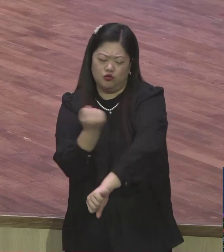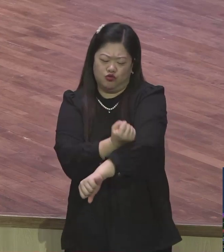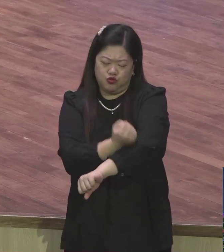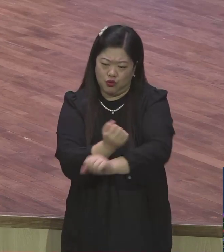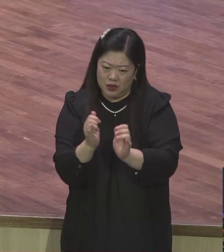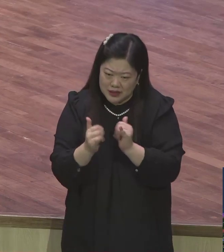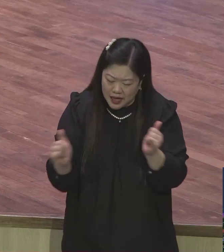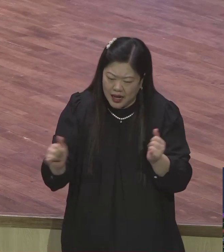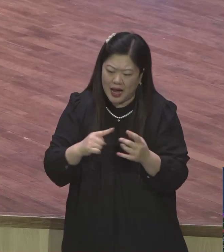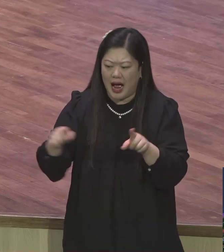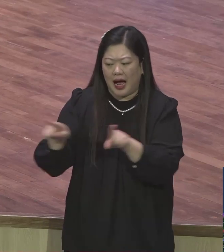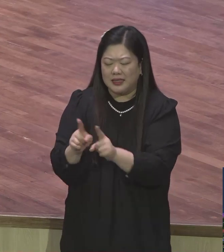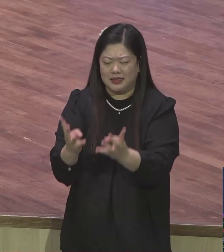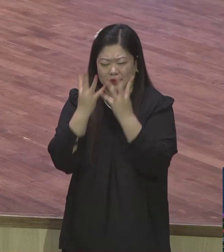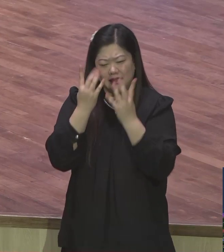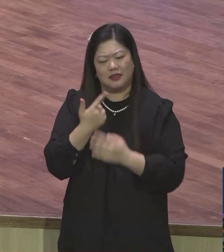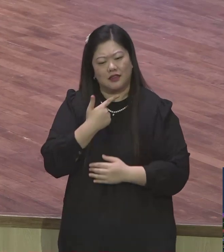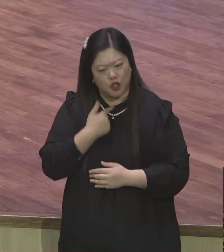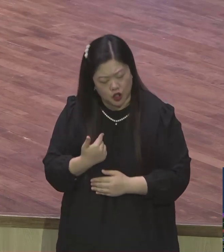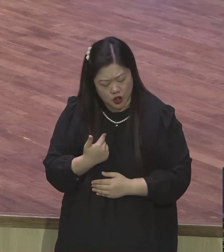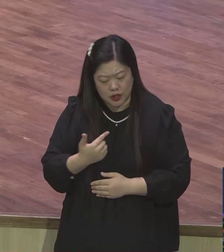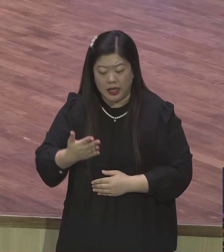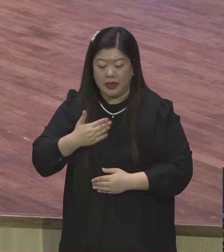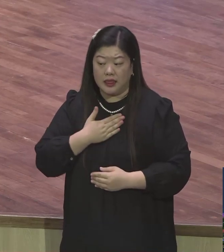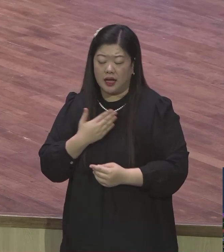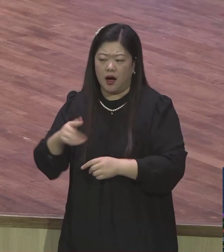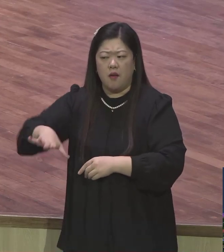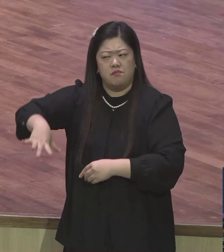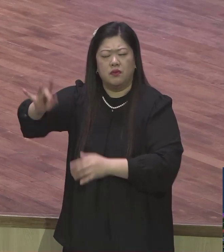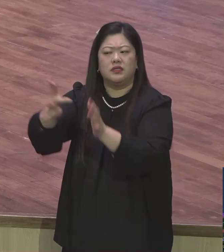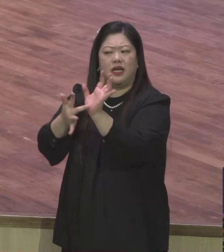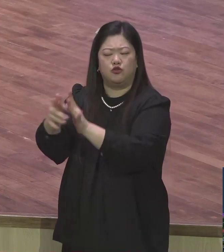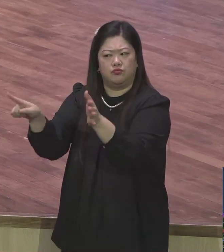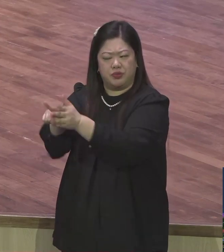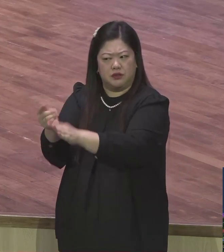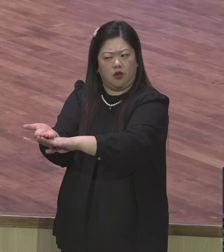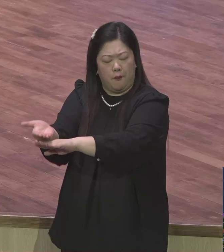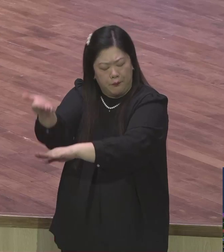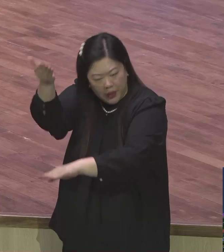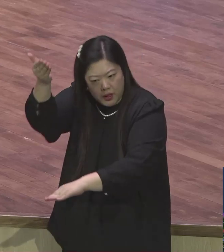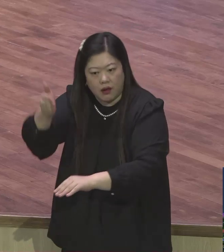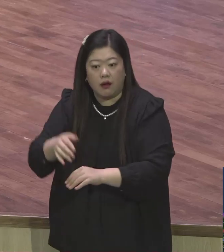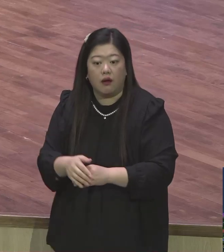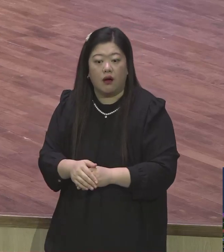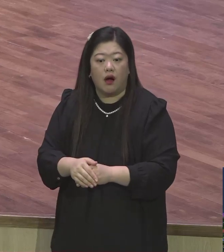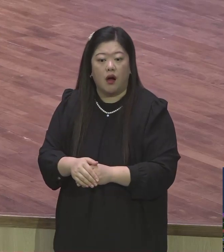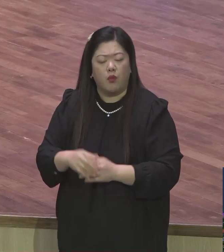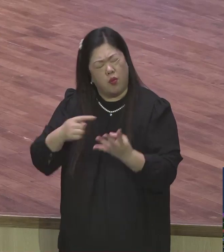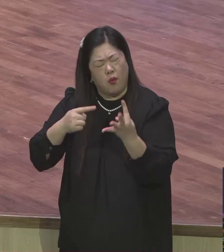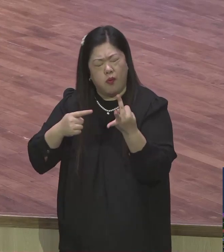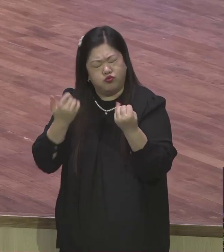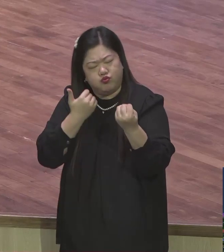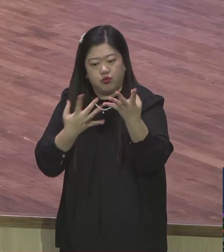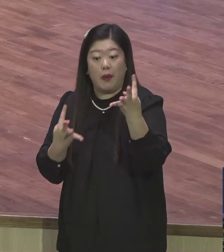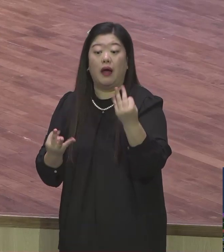나와 함께 갇혔던 자, 나보다 먼저 그리스도 안에 있던 자, 그리스도 안에서 인정함을 받은 자, 이런 표현들이 많이